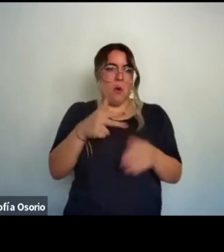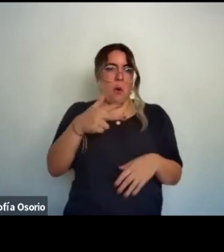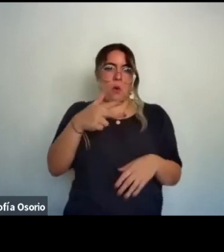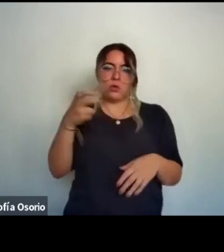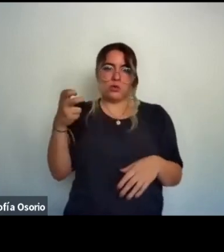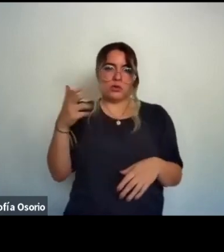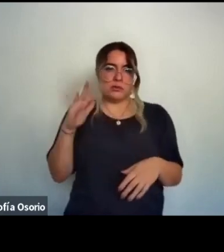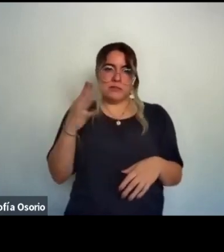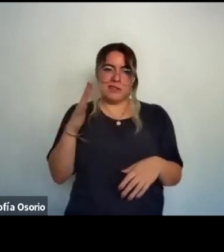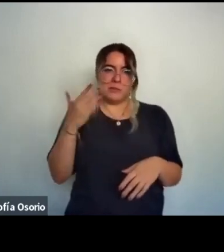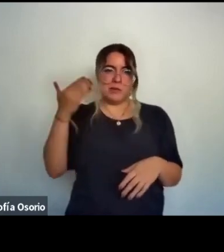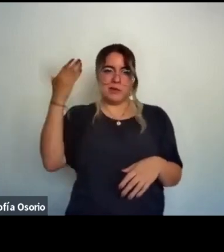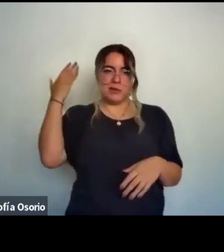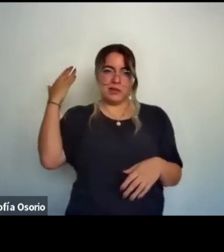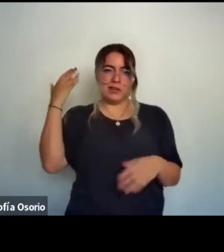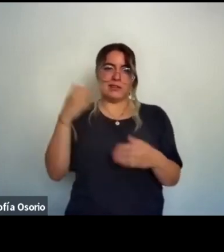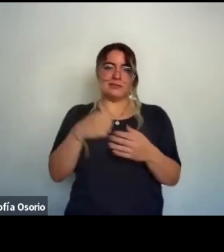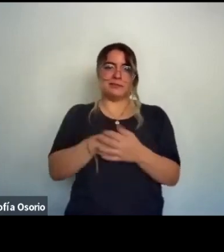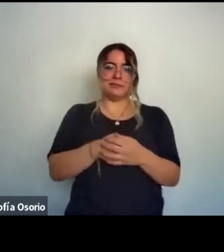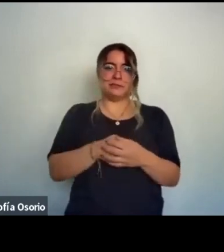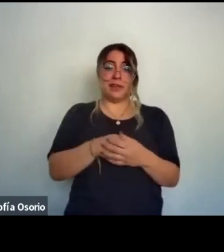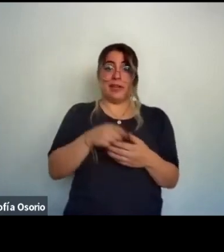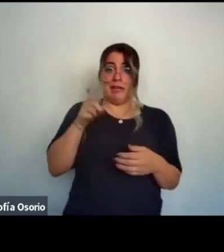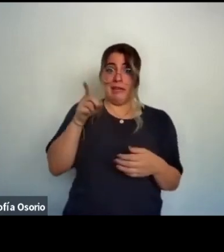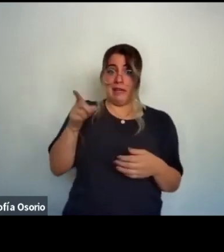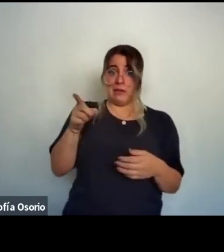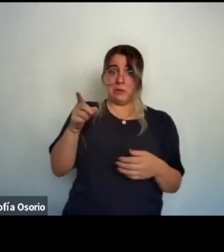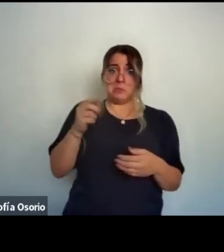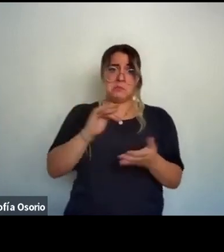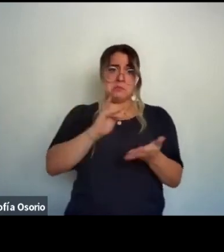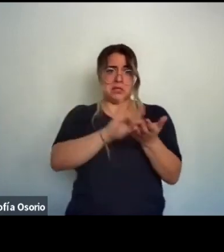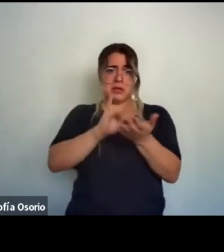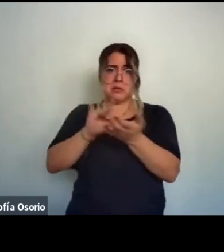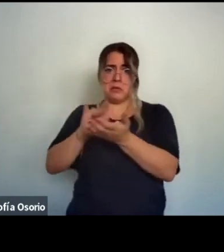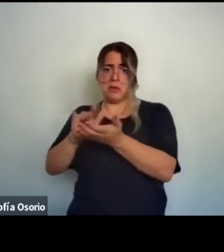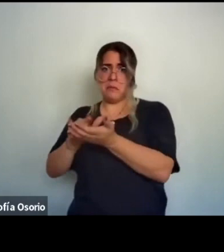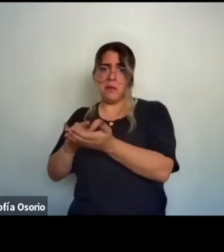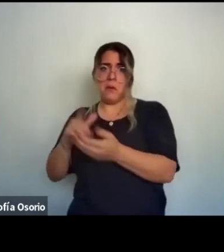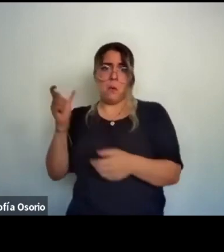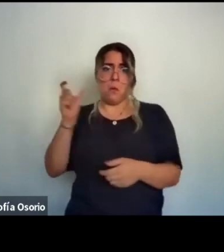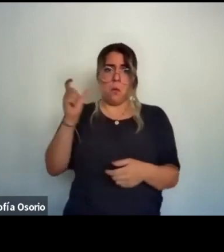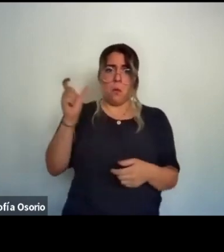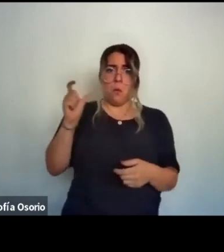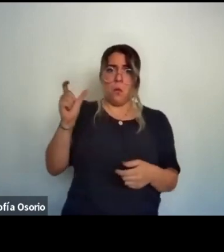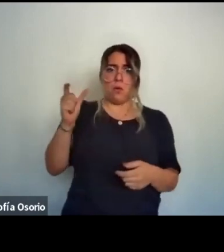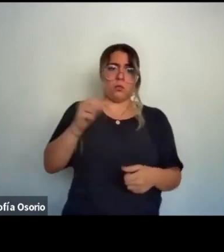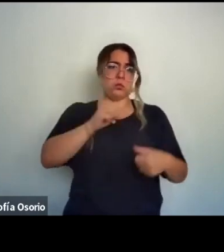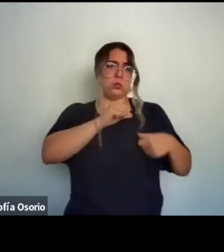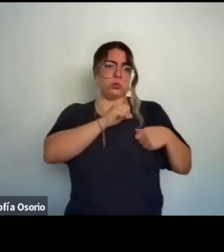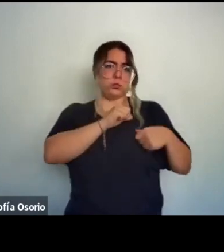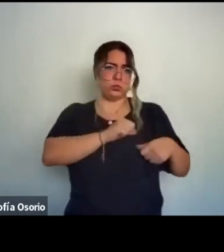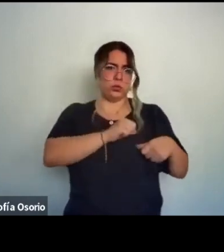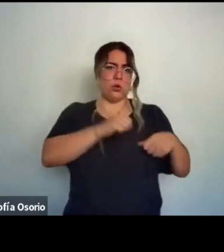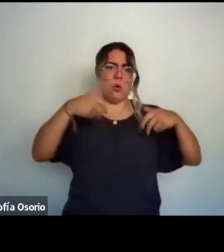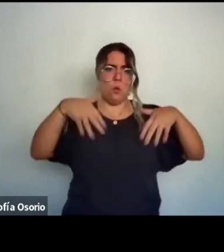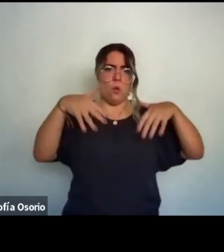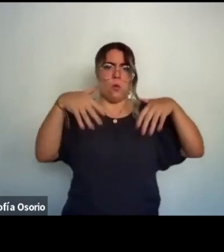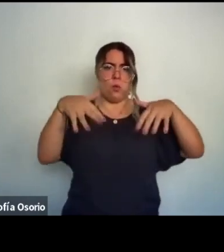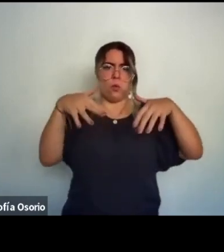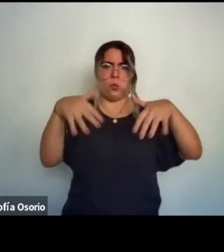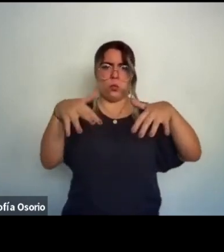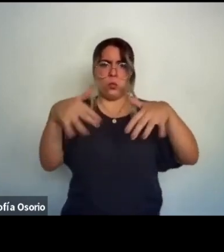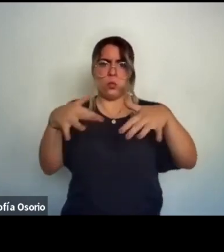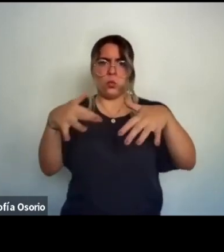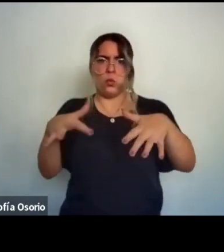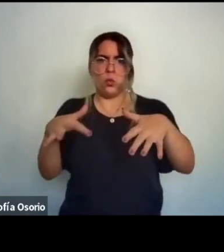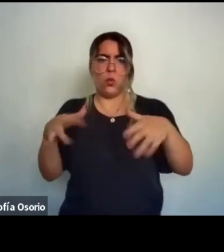los combatientes heridos en los frentes de batalla y que se les permita la movilización o desmovilización, mejor